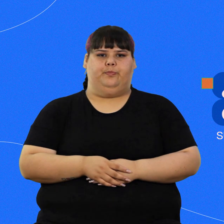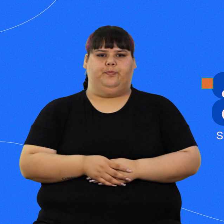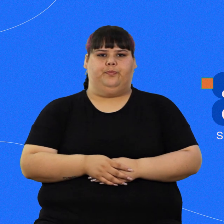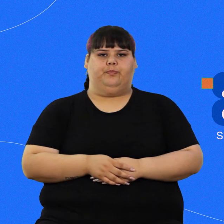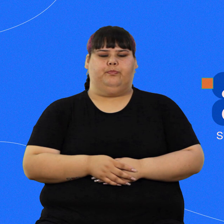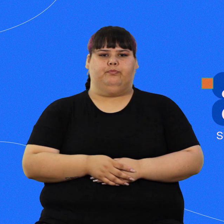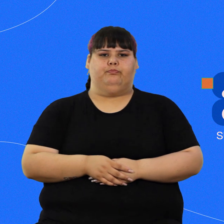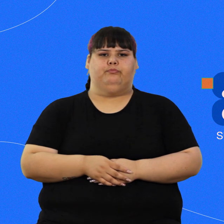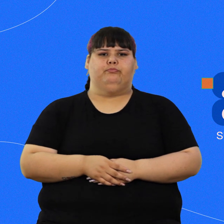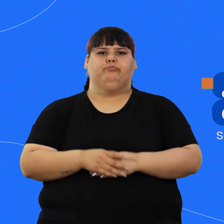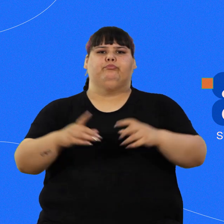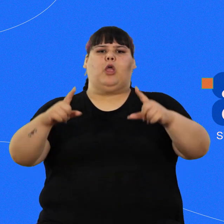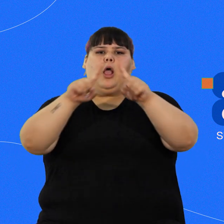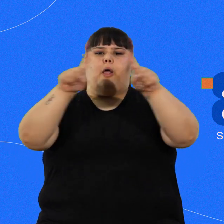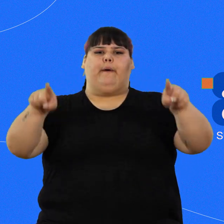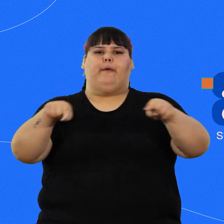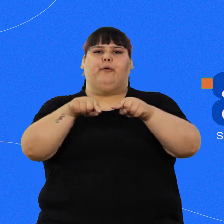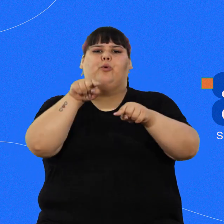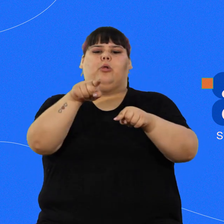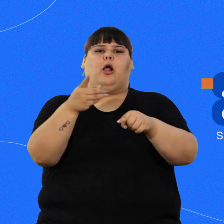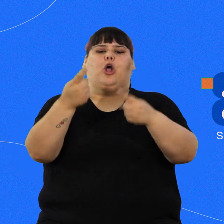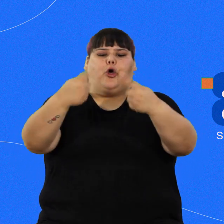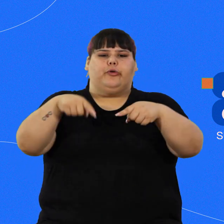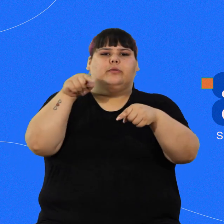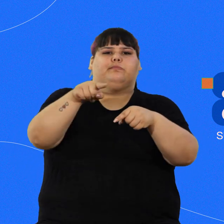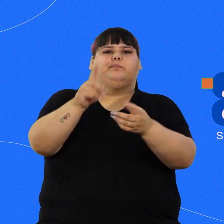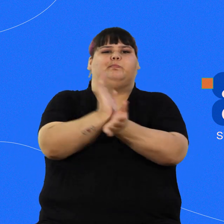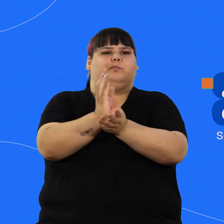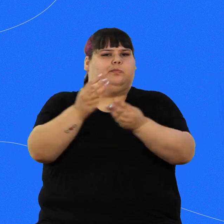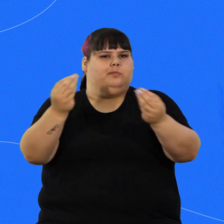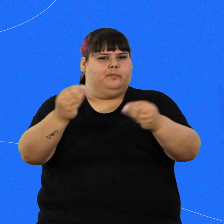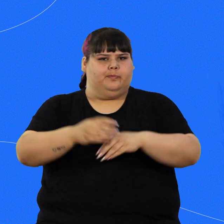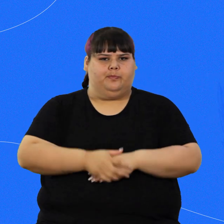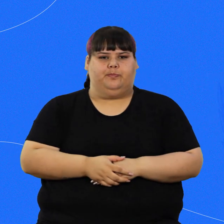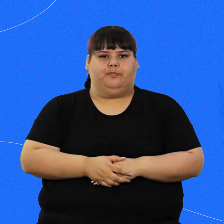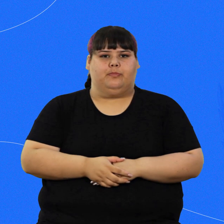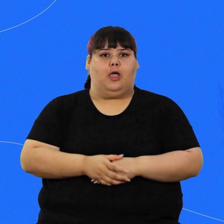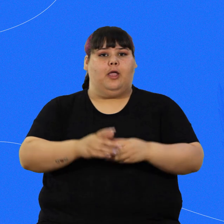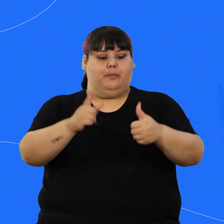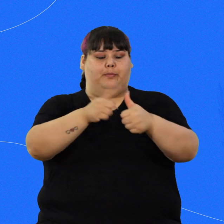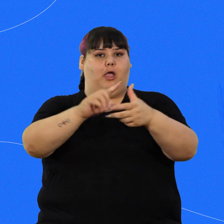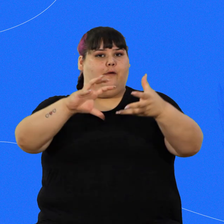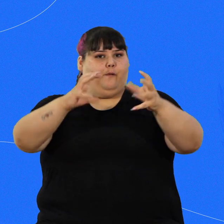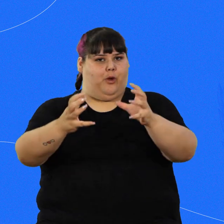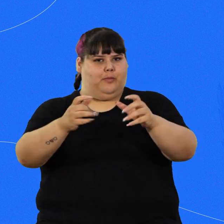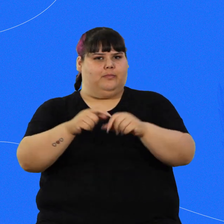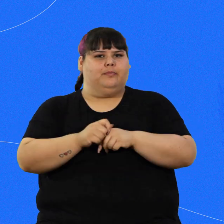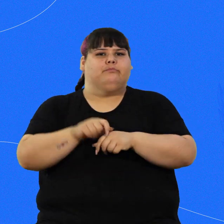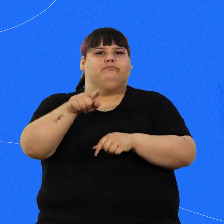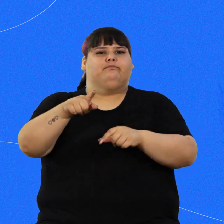¿Qué significa el escudo? Sus simbolismos. La forma. La forma elíptica